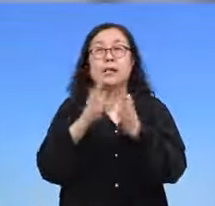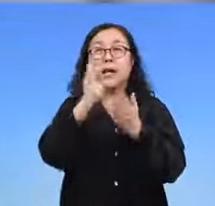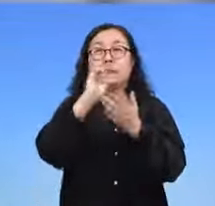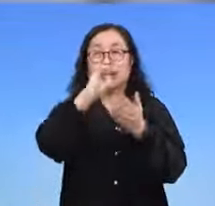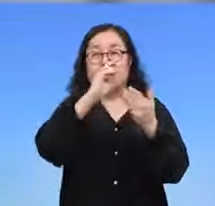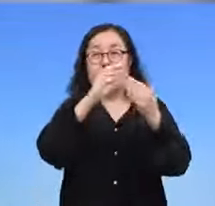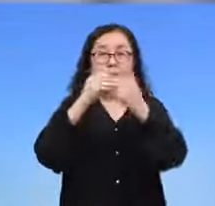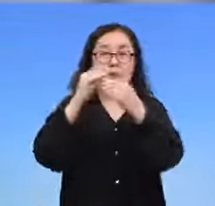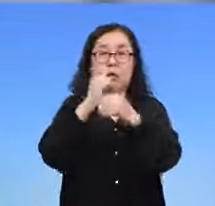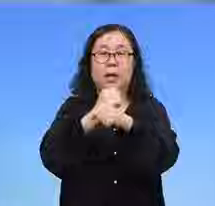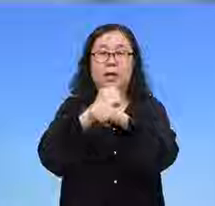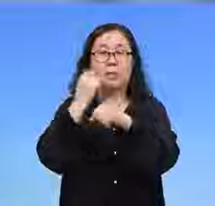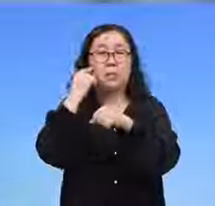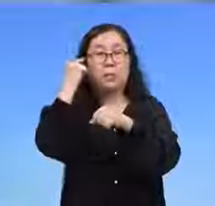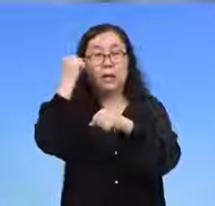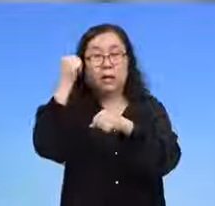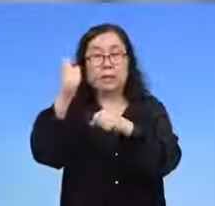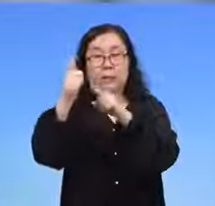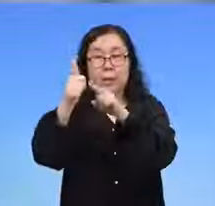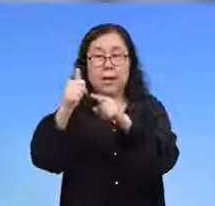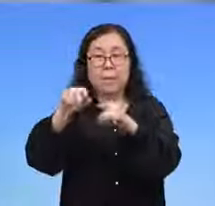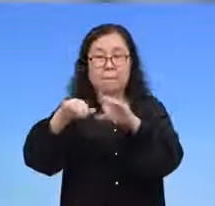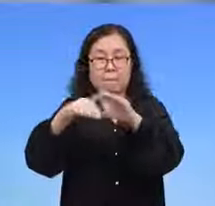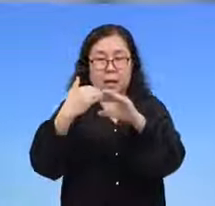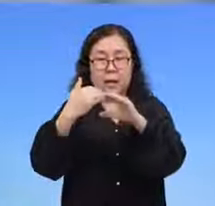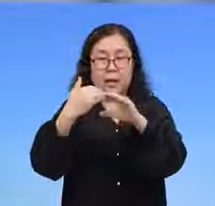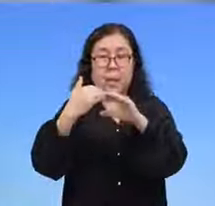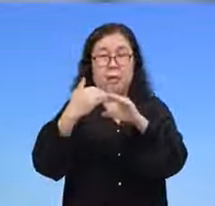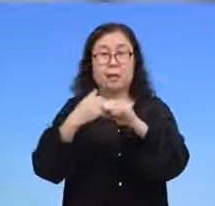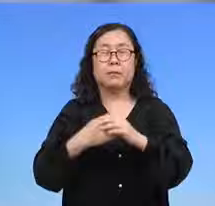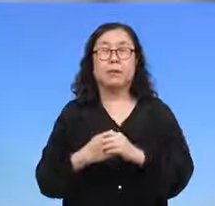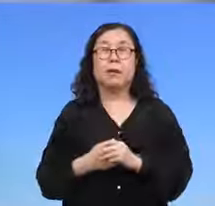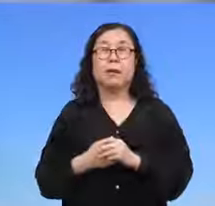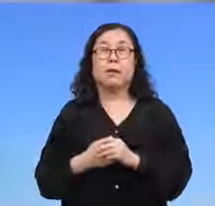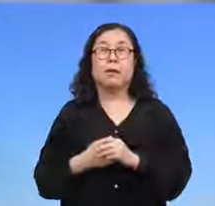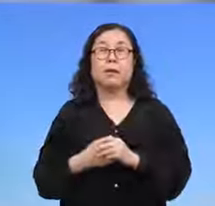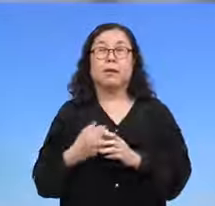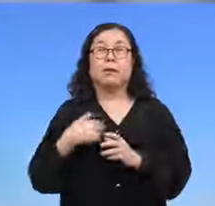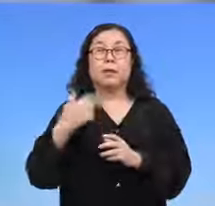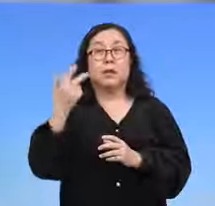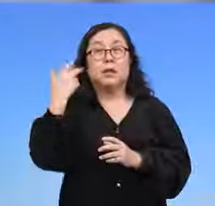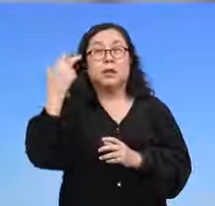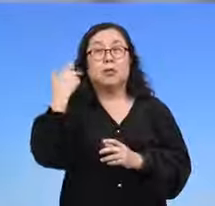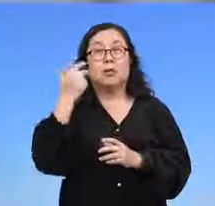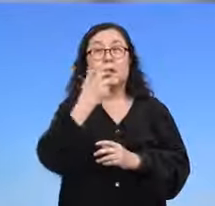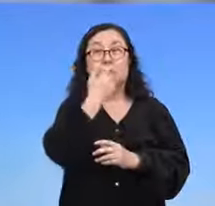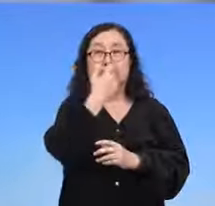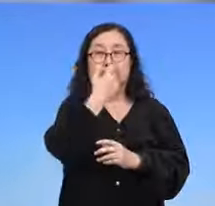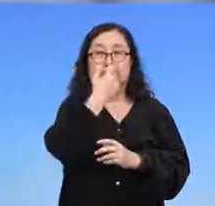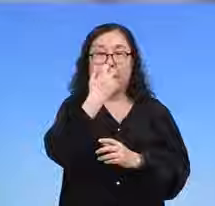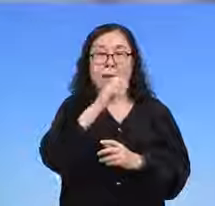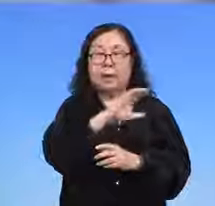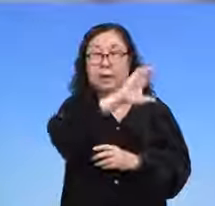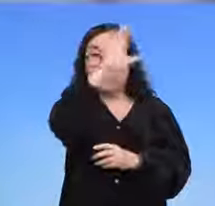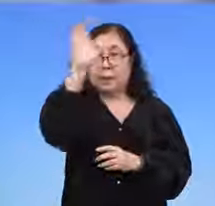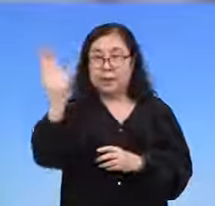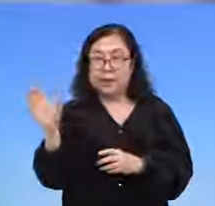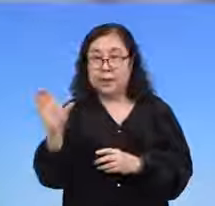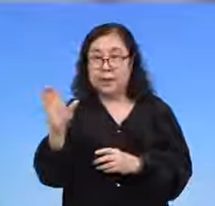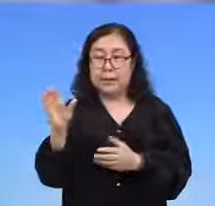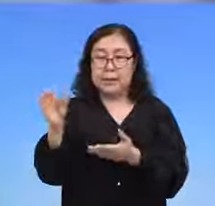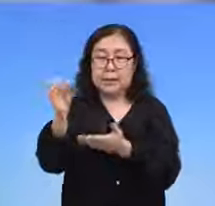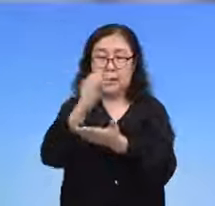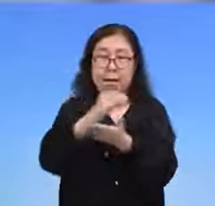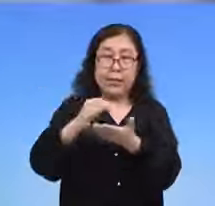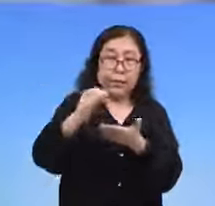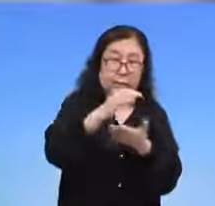우리 찬양 인도하는 목사님한테 메일이 온 겁니다. 제가 지난주에 이번 성탄절